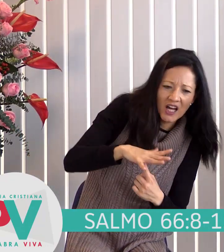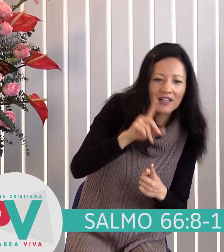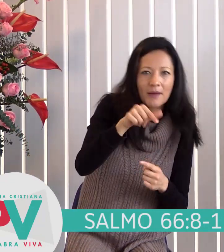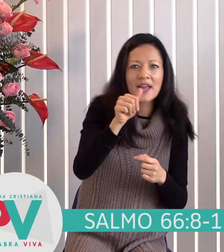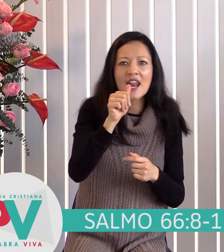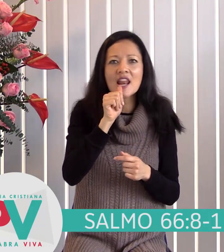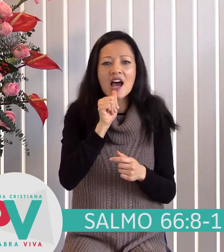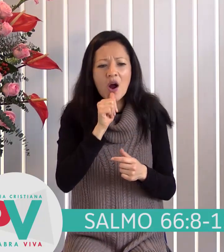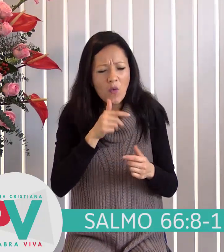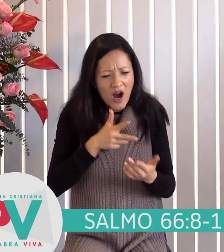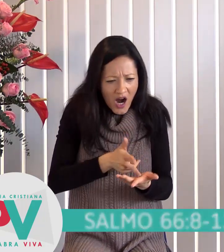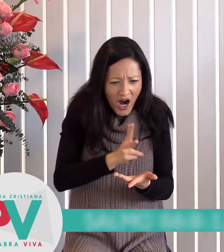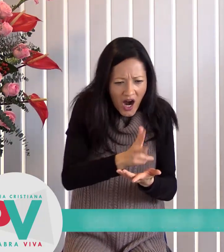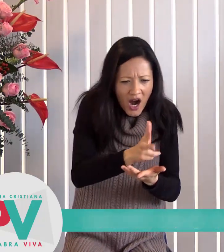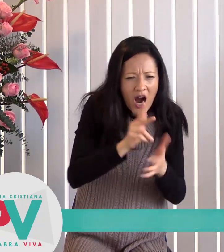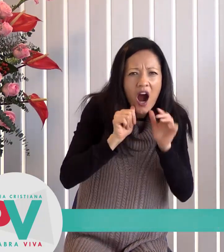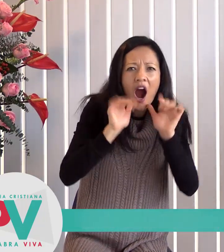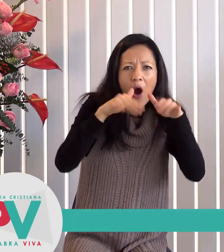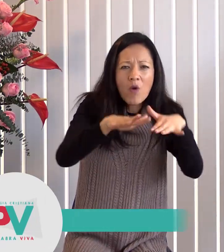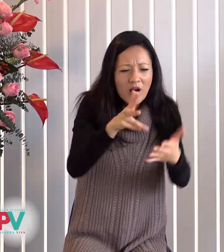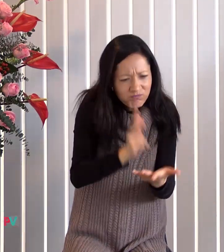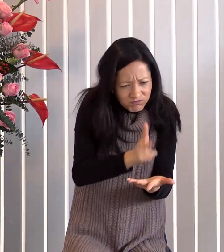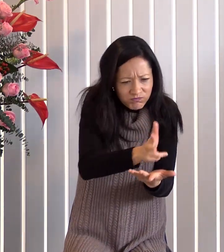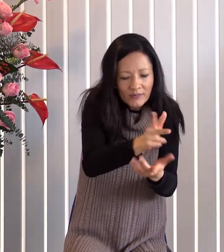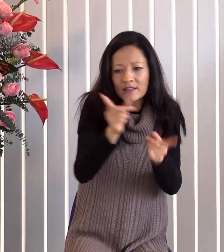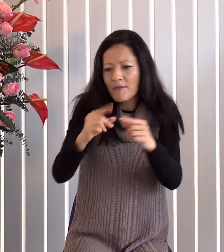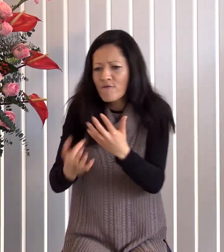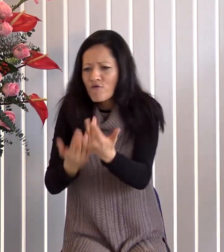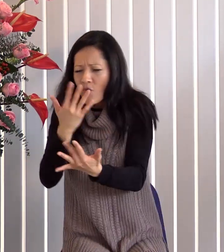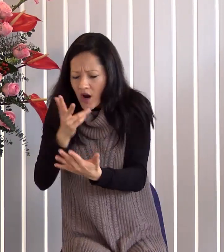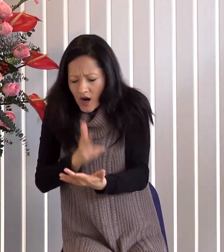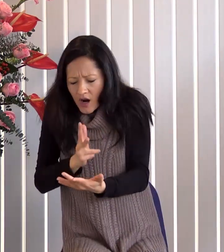agua, y nos sacaste en abundancia.